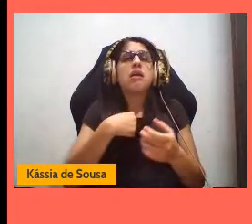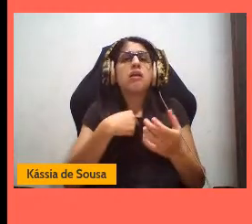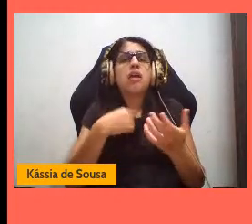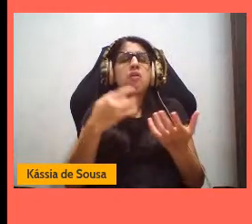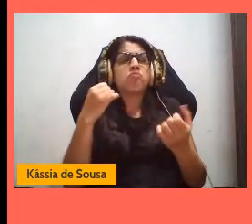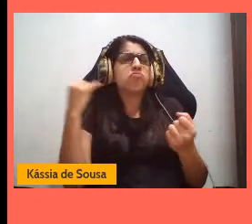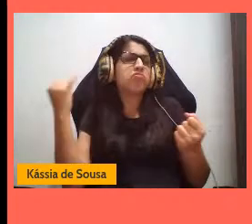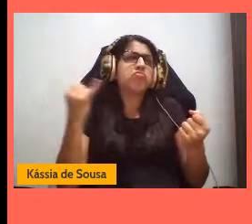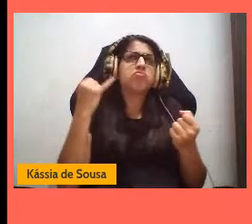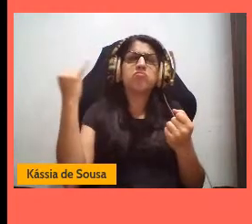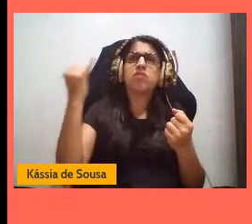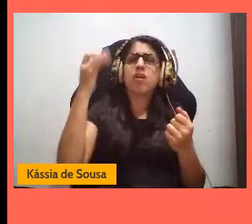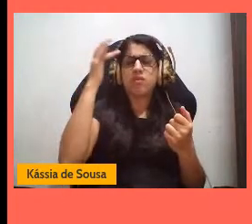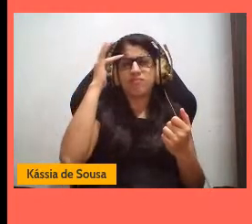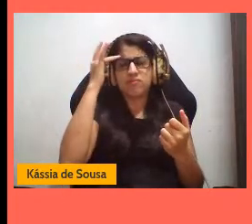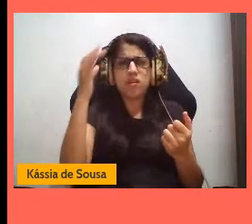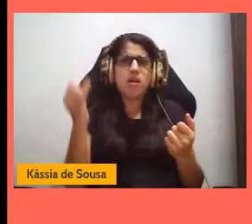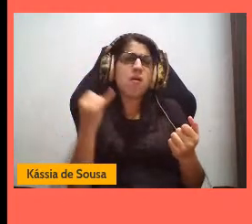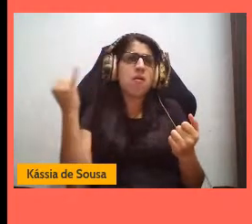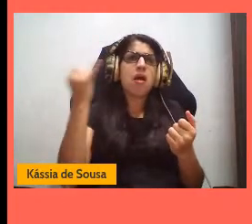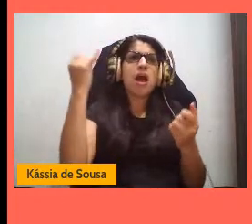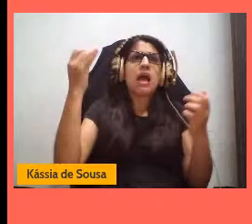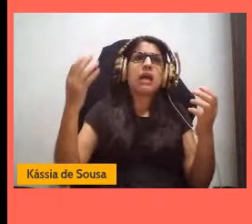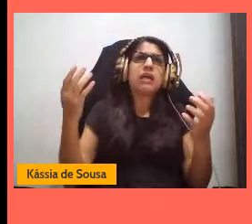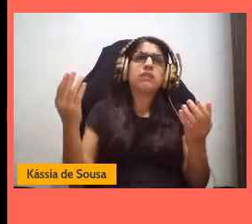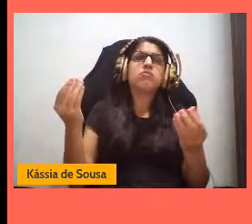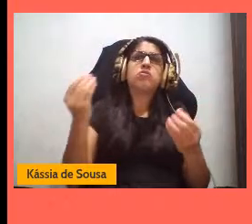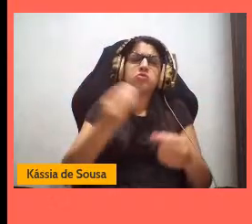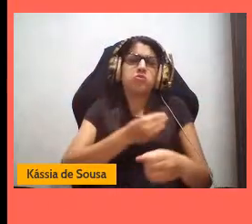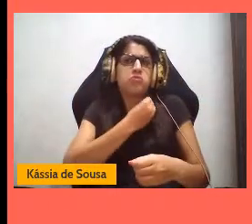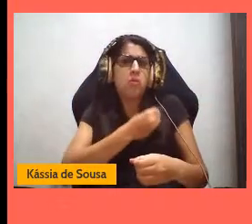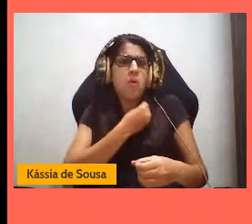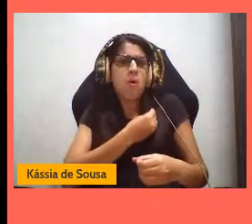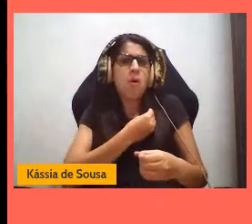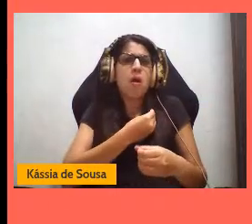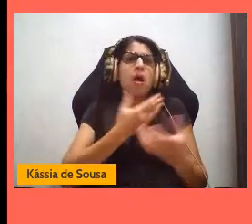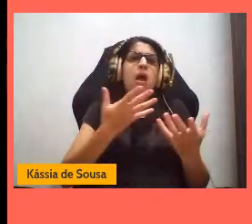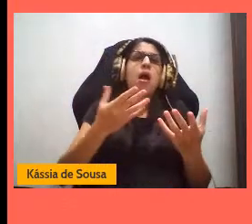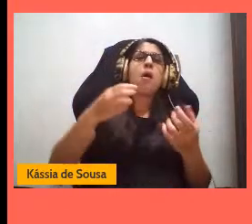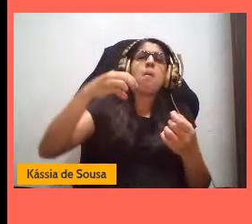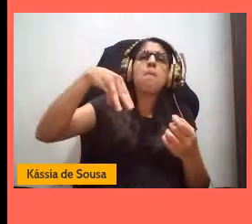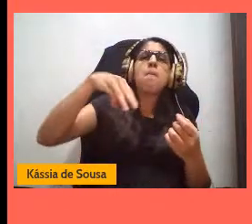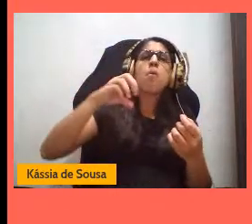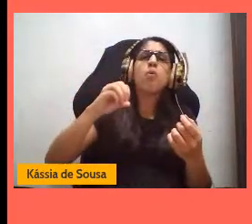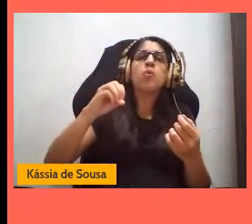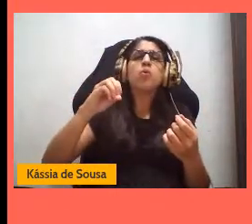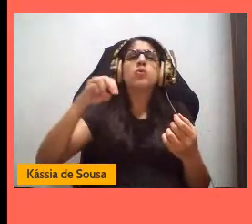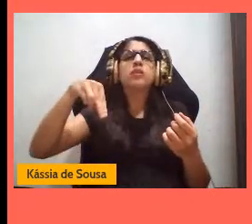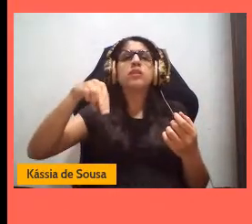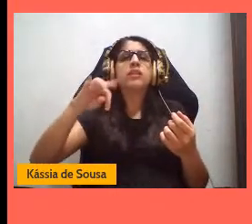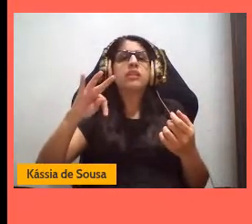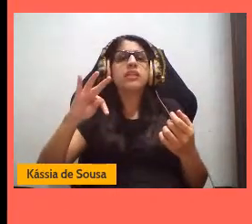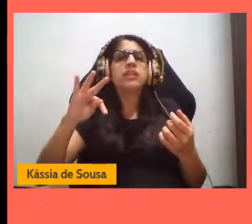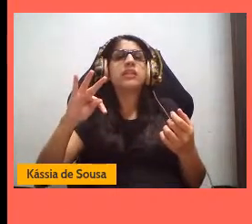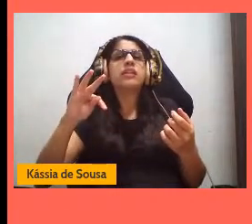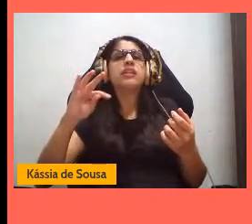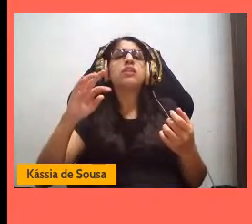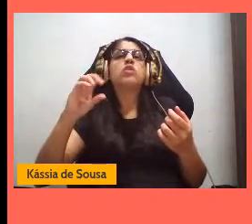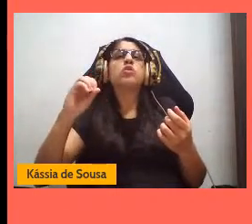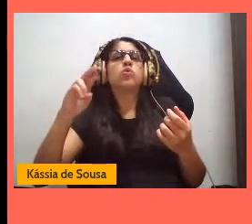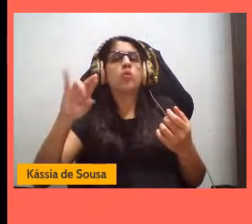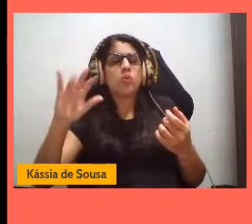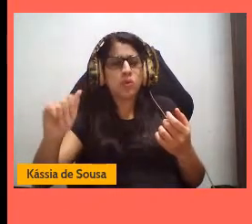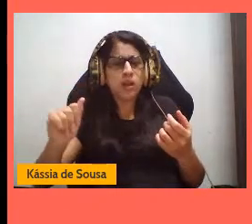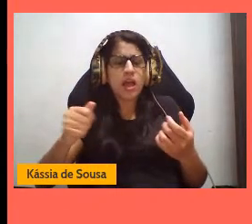importante estar como monitora, participar e ver os demais trabalhos também. Então, estou muito, muito